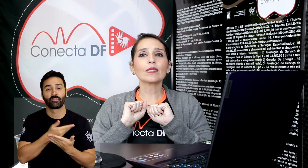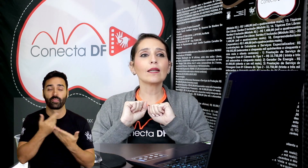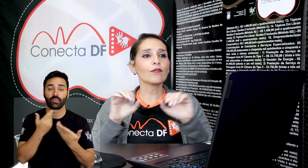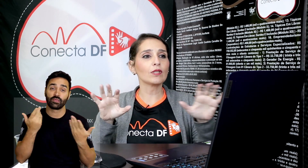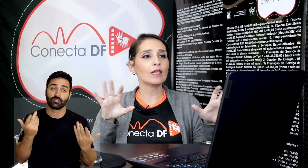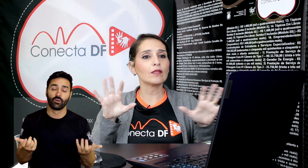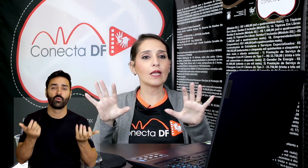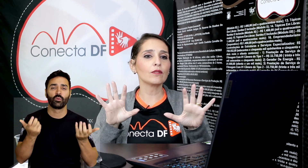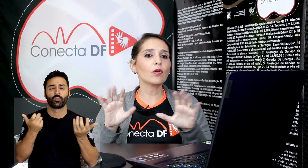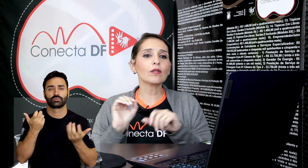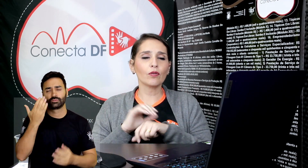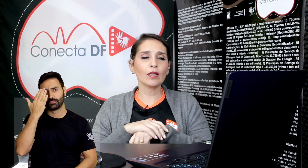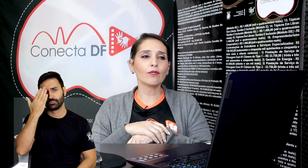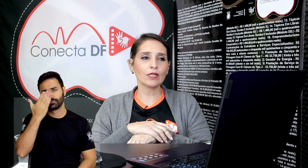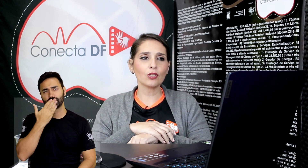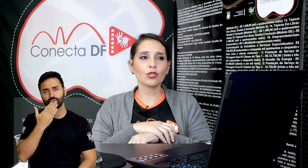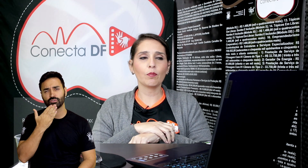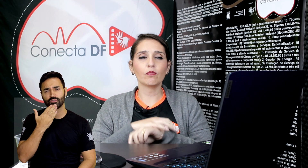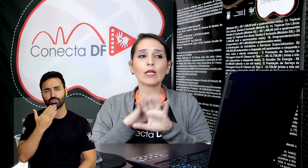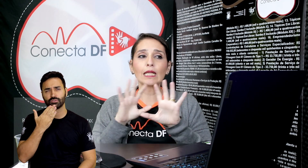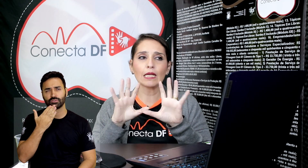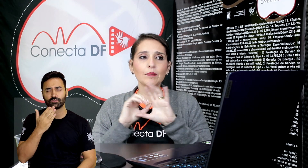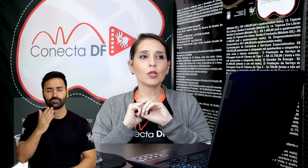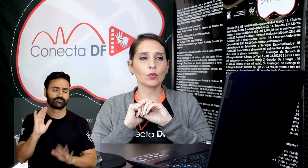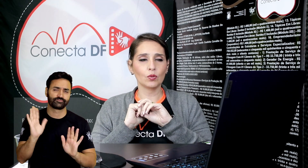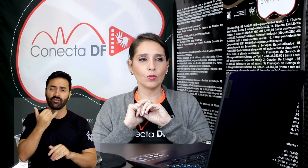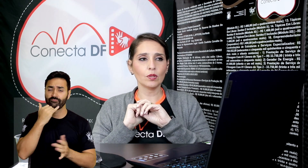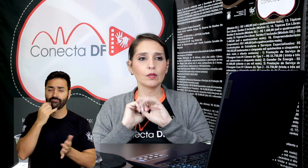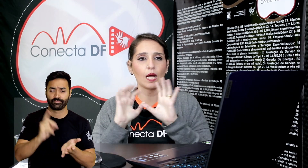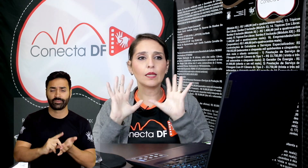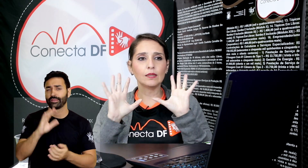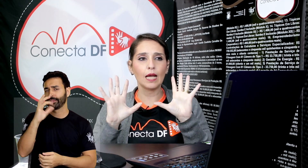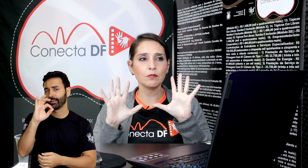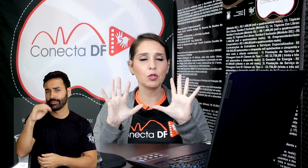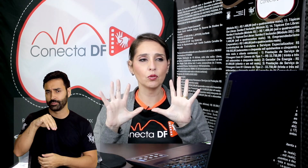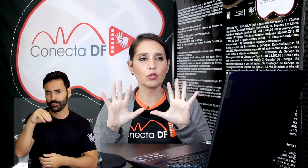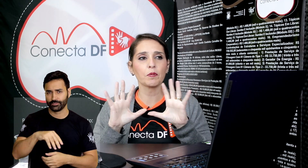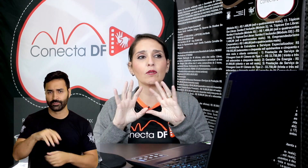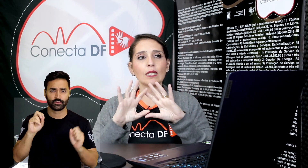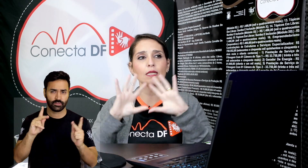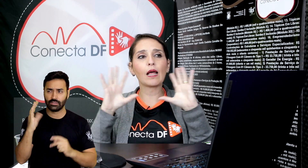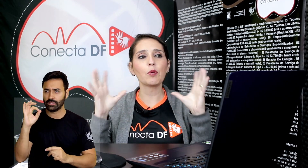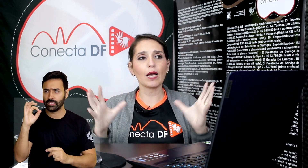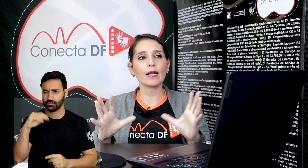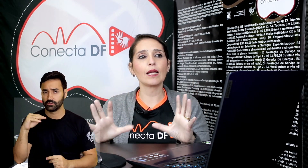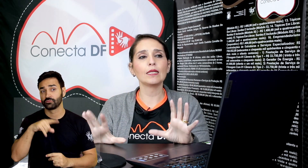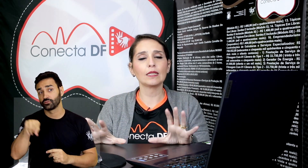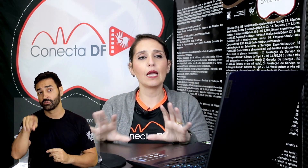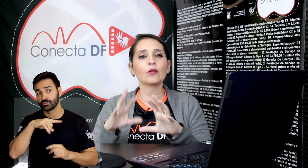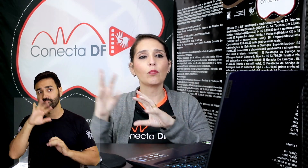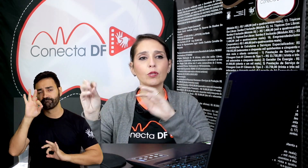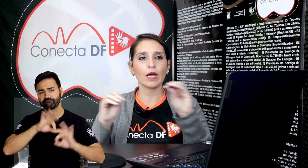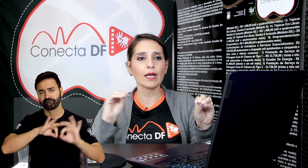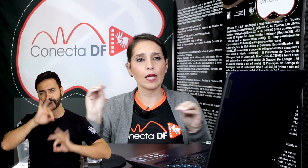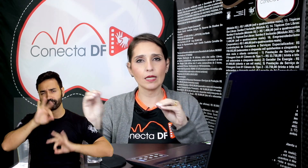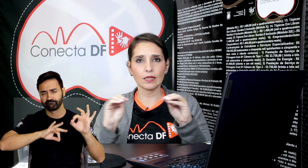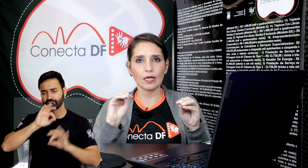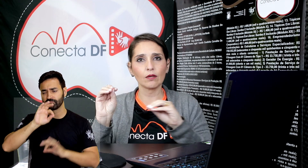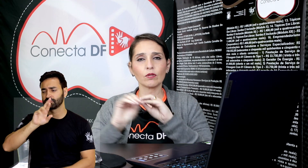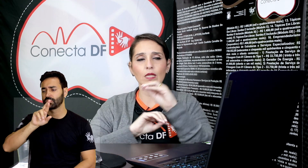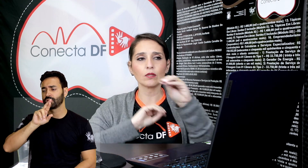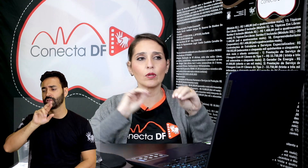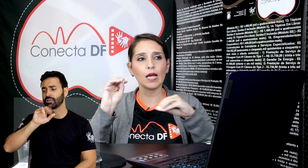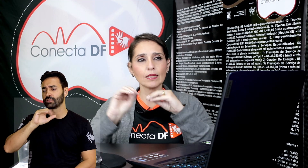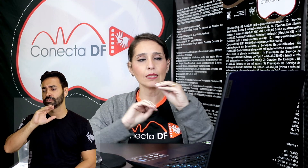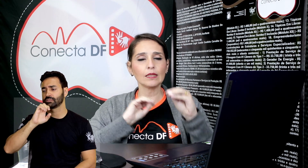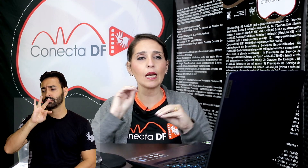eu gostaria que vocês fizessem, vou ser gente boa, vou dar 10 minutos, tá? 10 minutos para vocês elaborarem a receita ou buscarem a receita